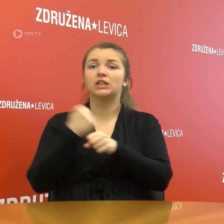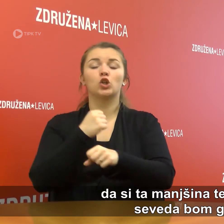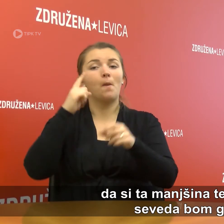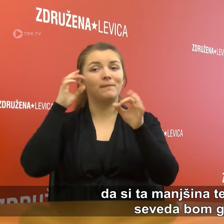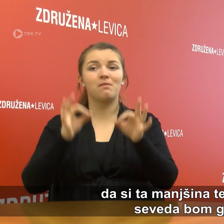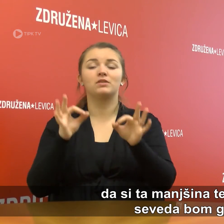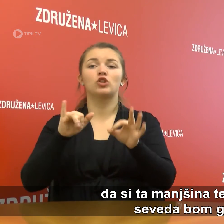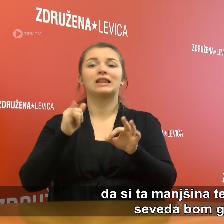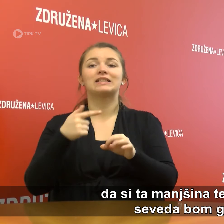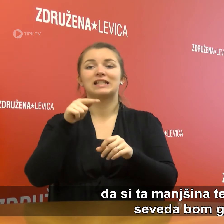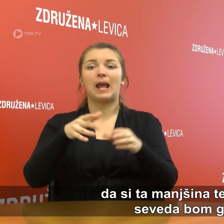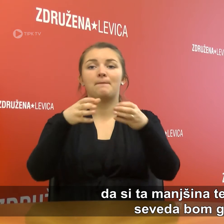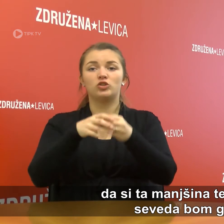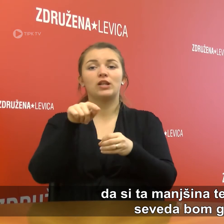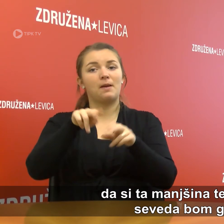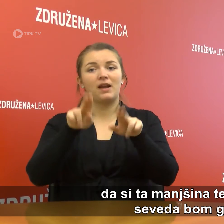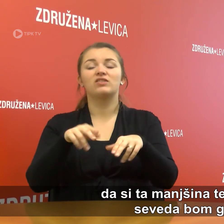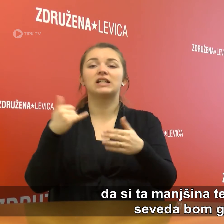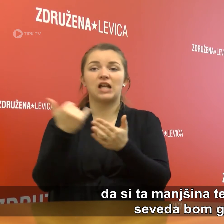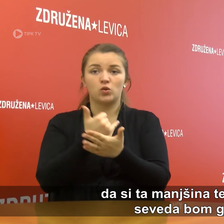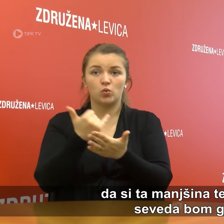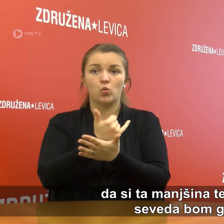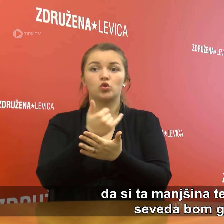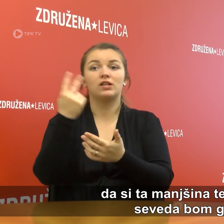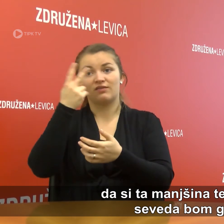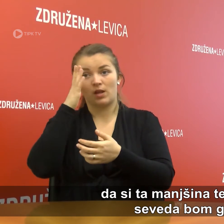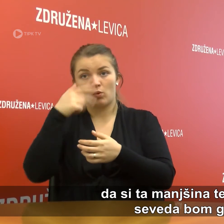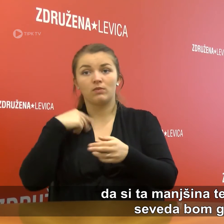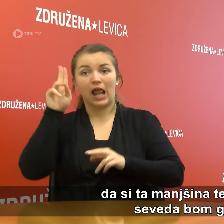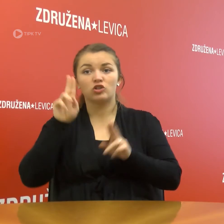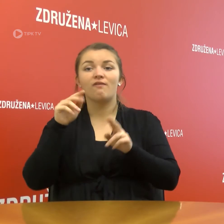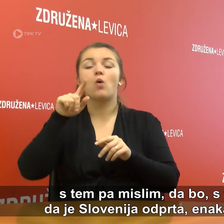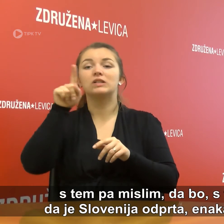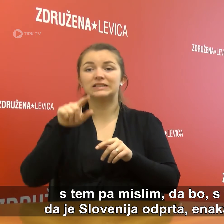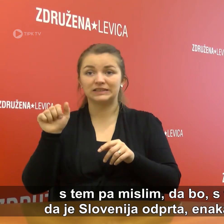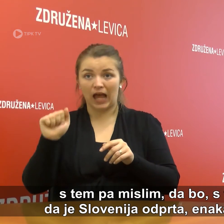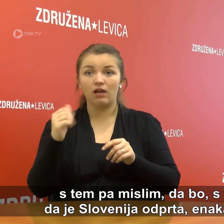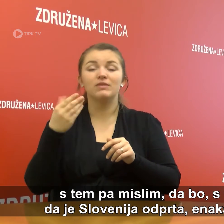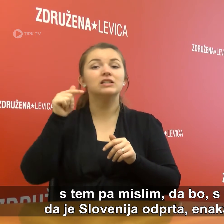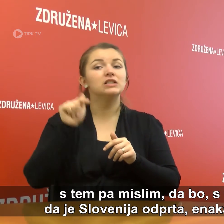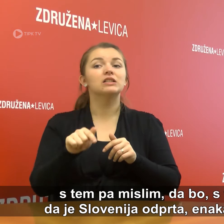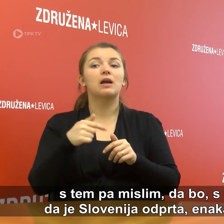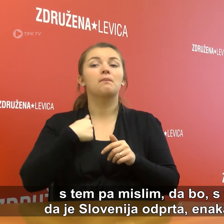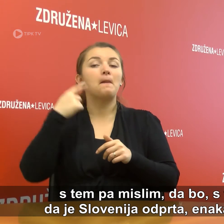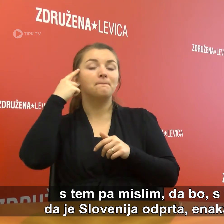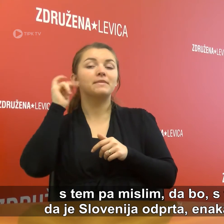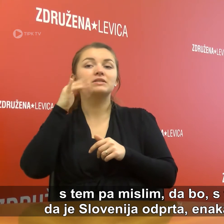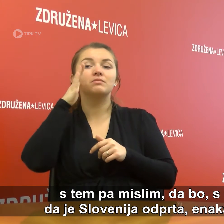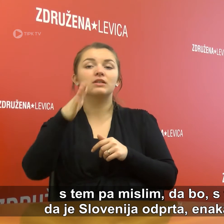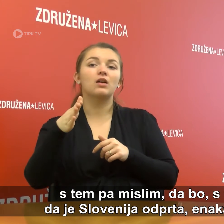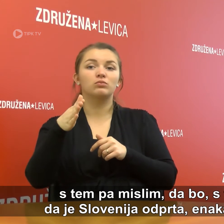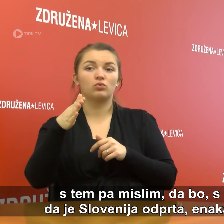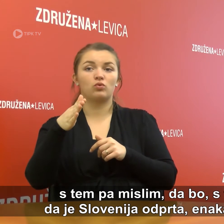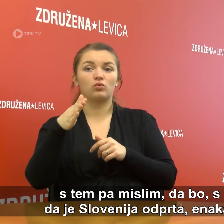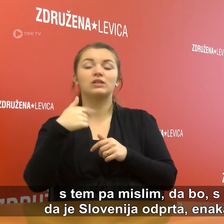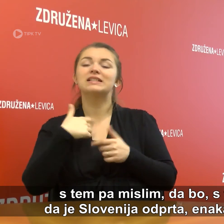te pravice zasluži. Seveda bom glasoval za, s tem pa mislim, da bo s tem pa želim